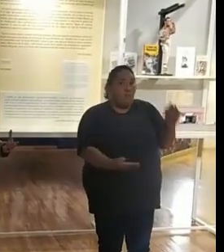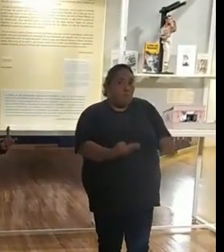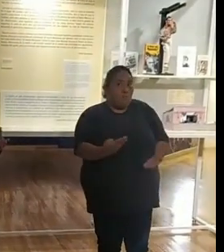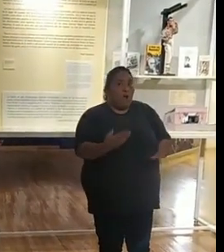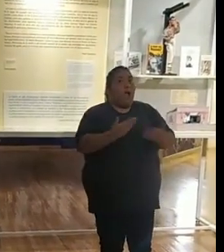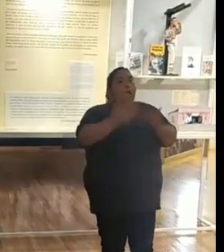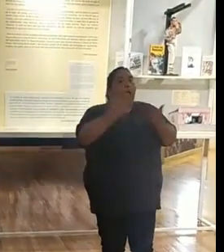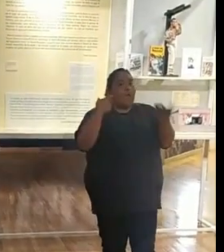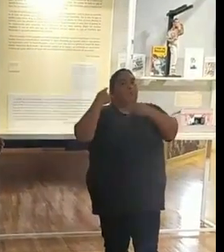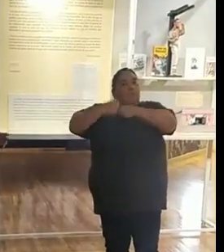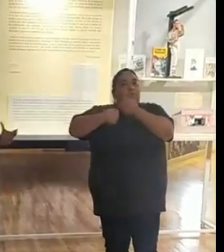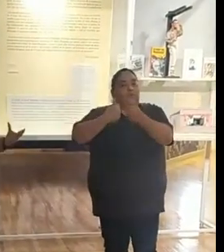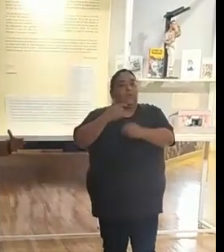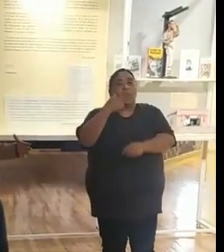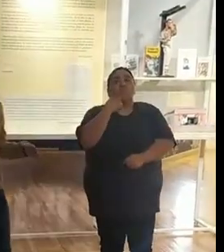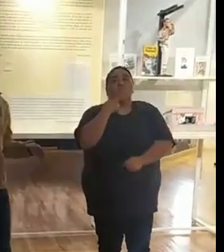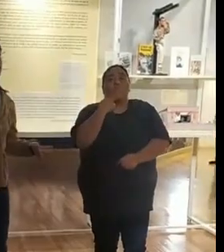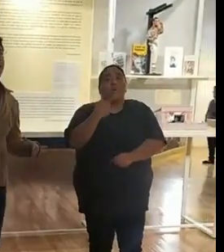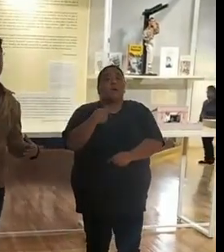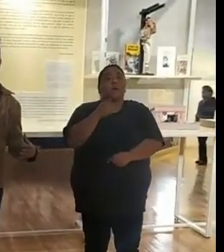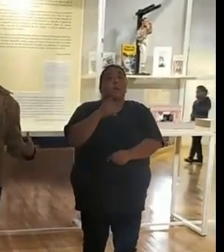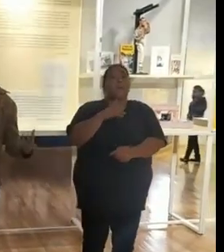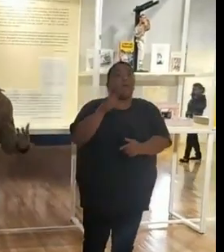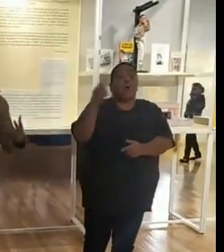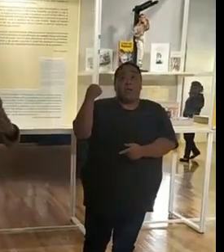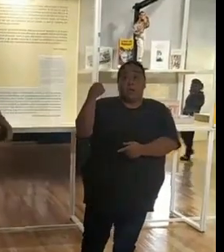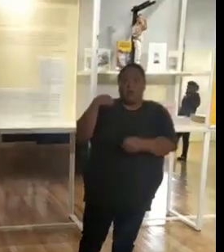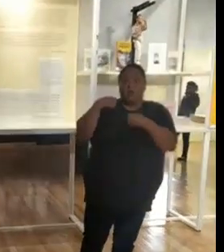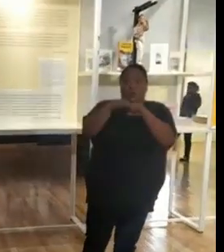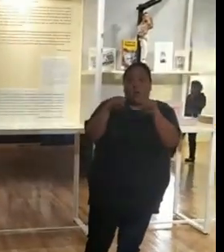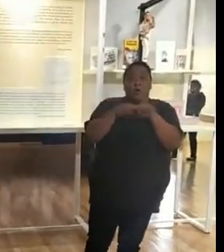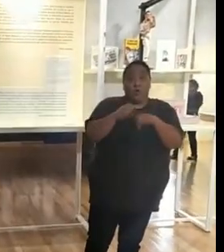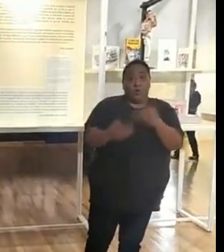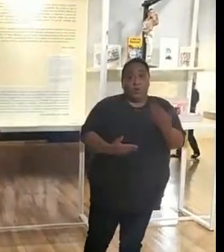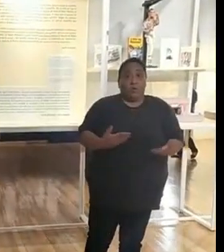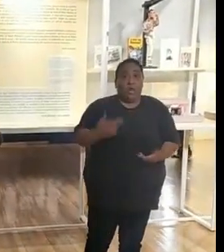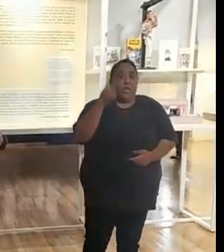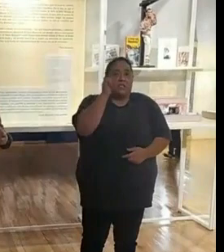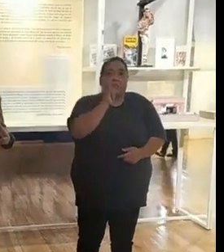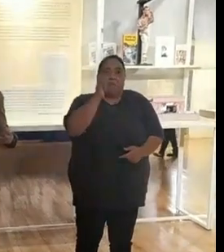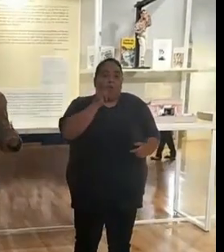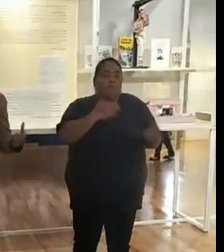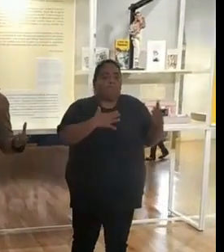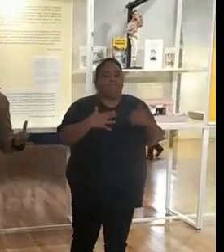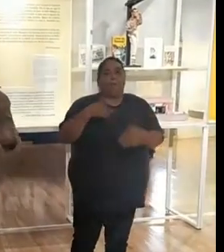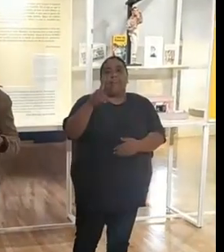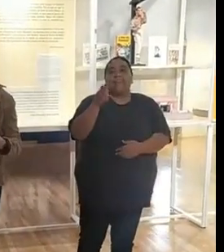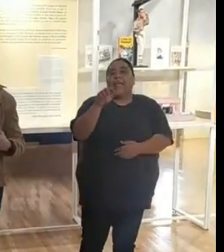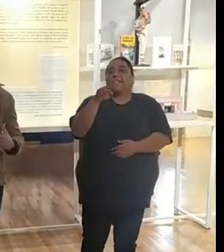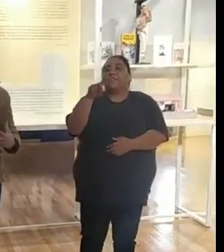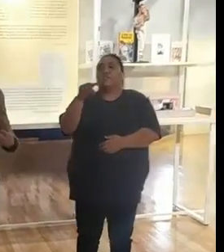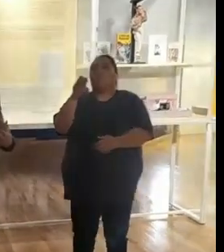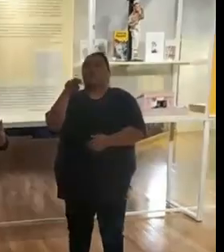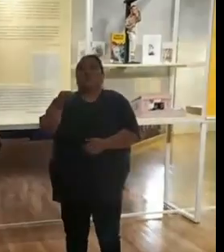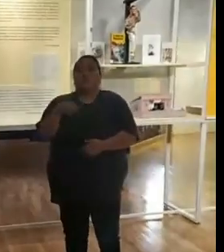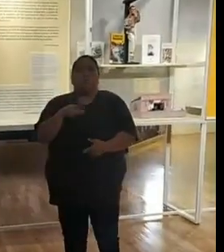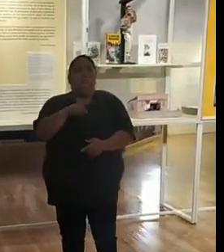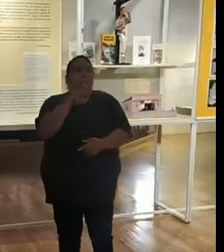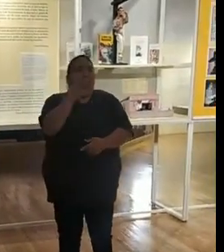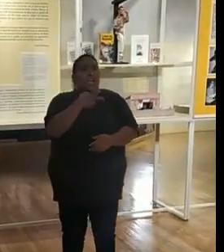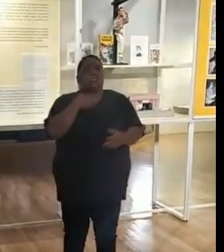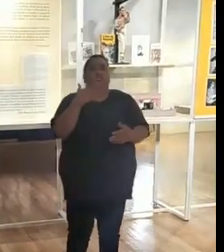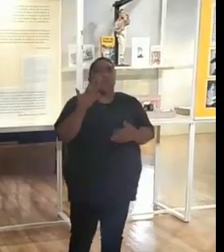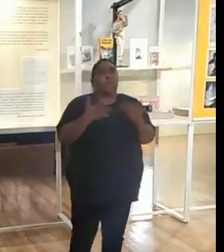muy típicos. En estos salones de baile lo que ganaba siempre era el danzón. No era como algo muy típico